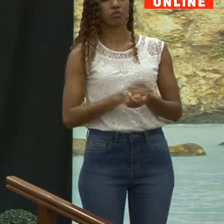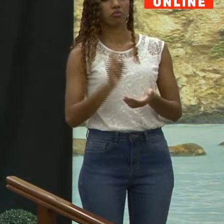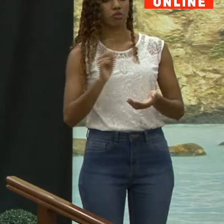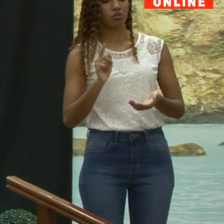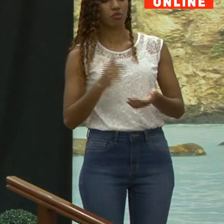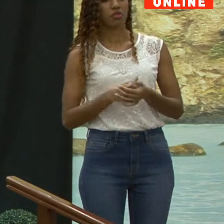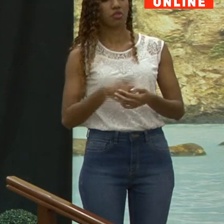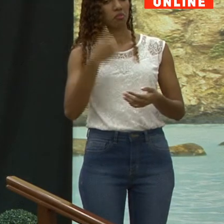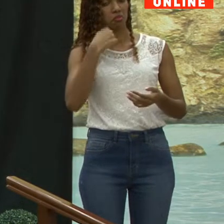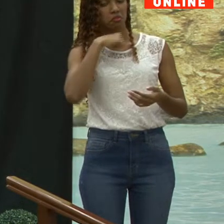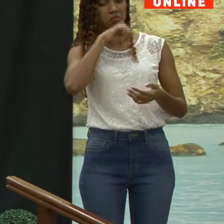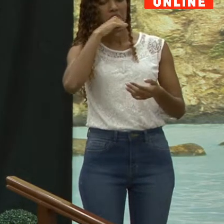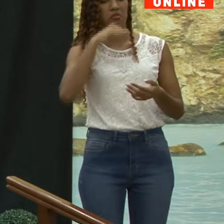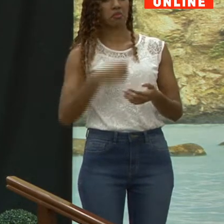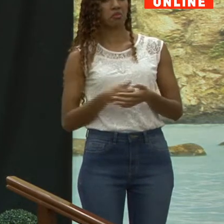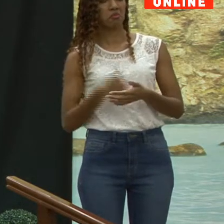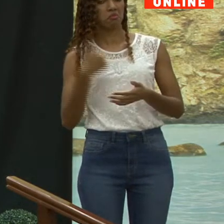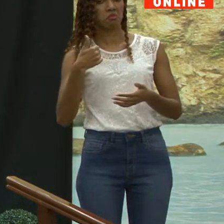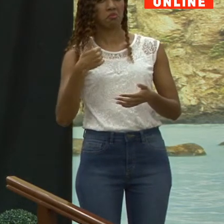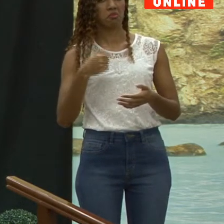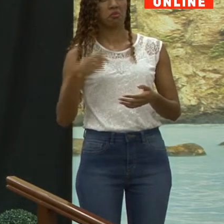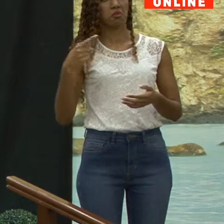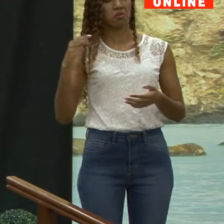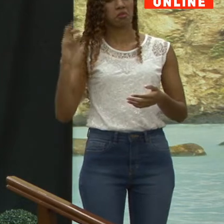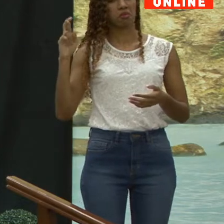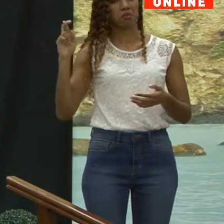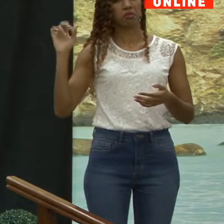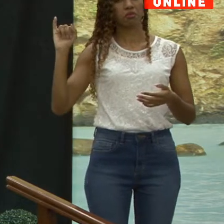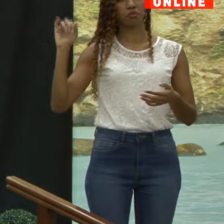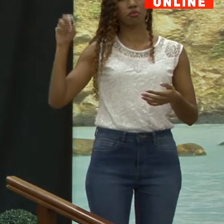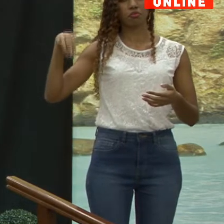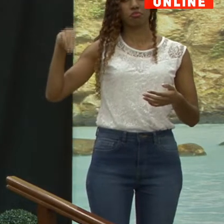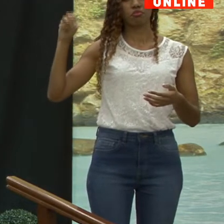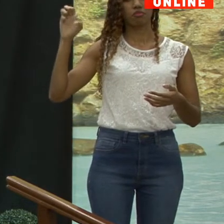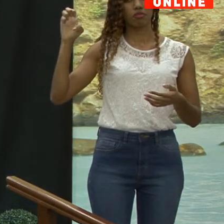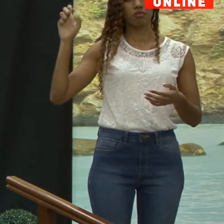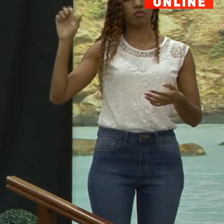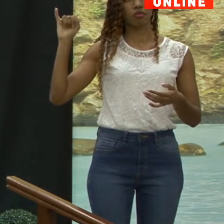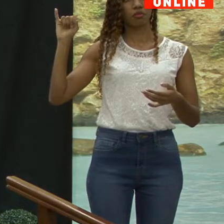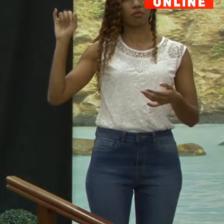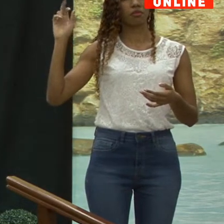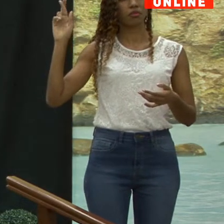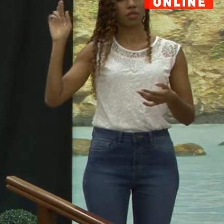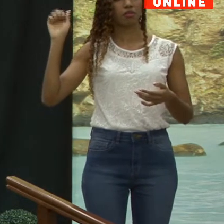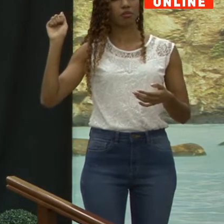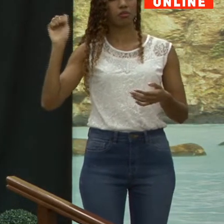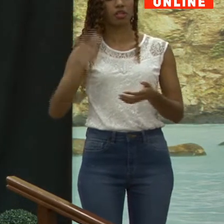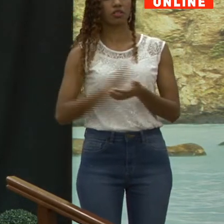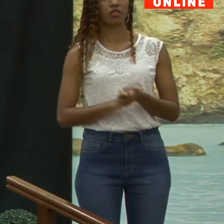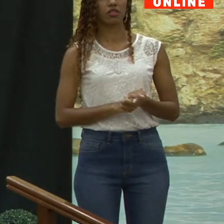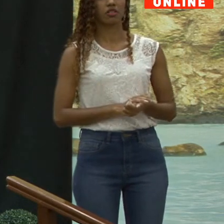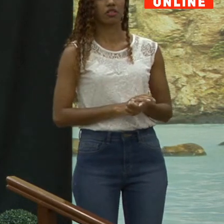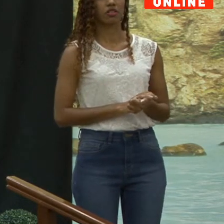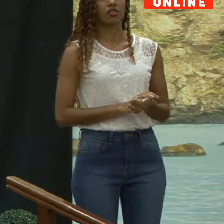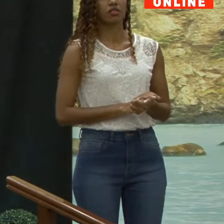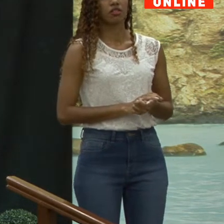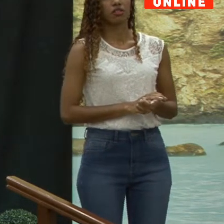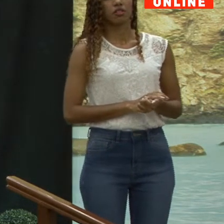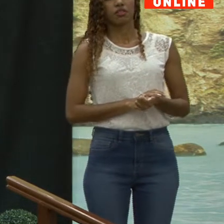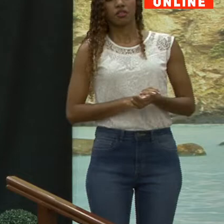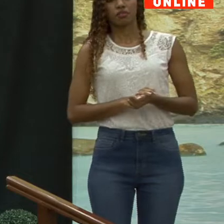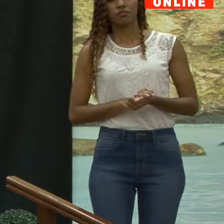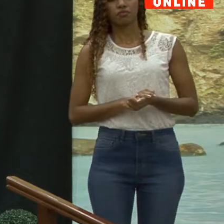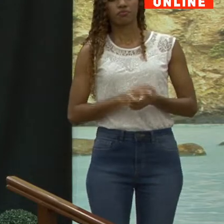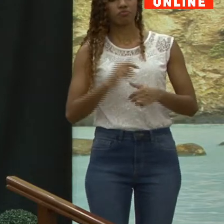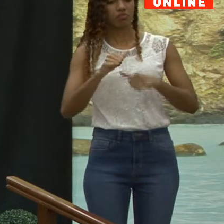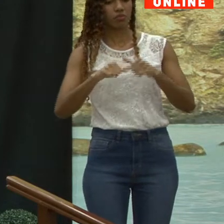Reis. Tem gente aí com formação superior falando errado acerca de trocando aí,